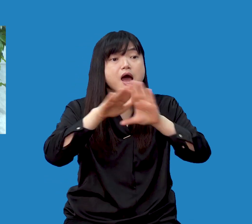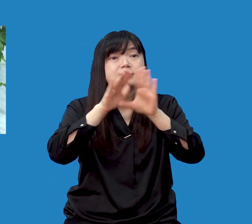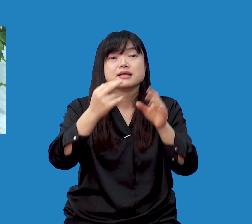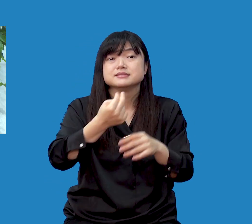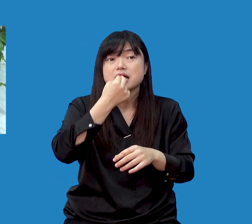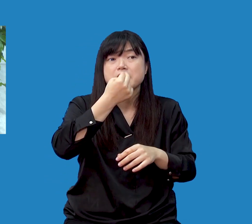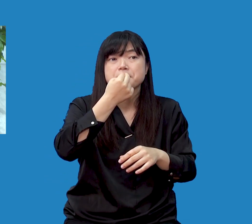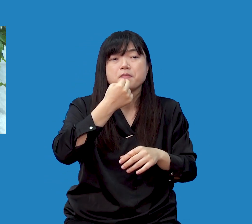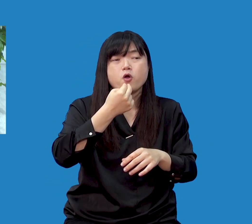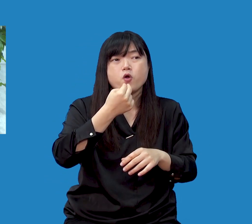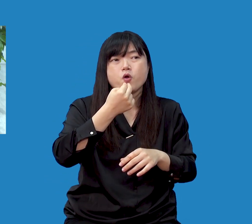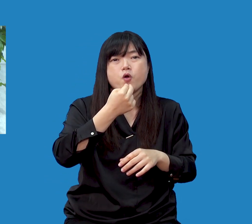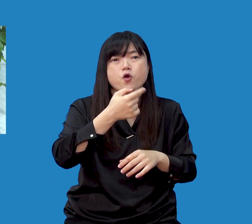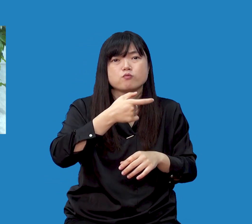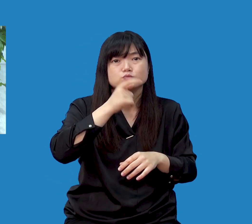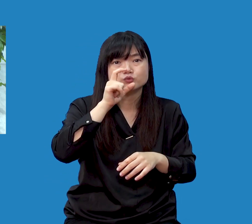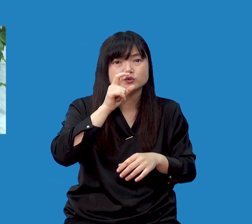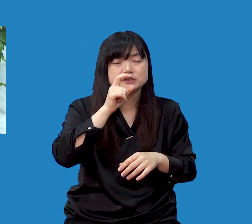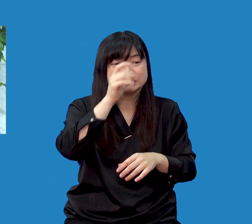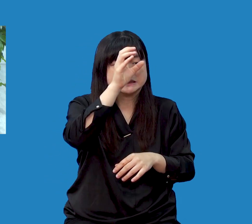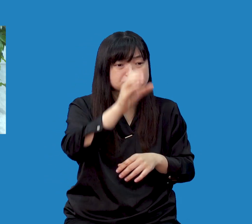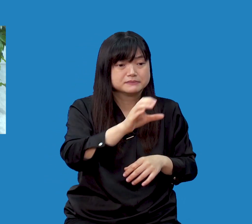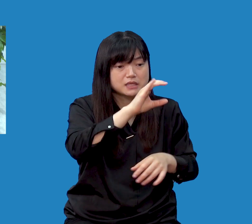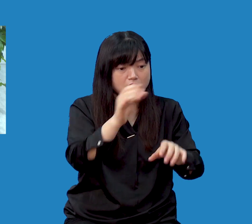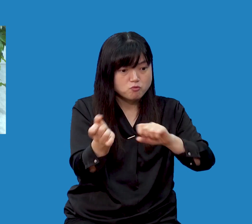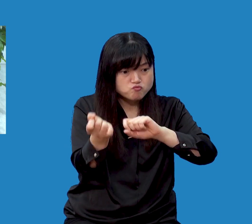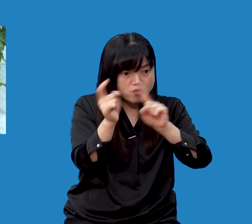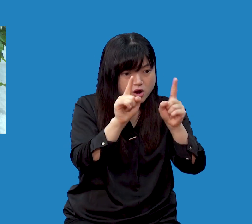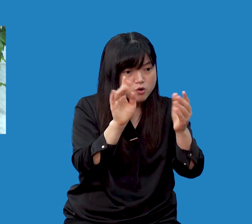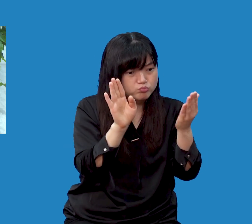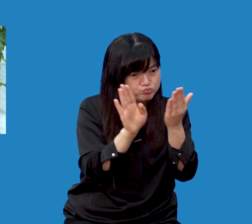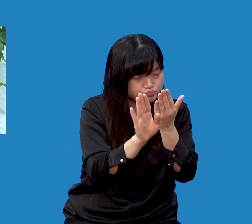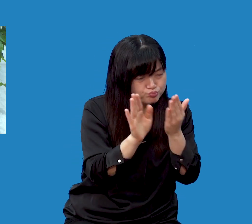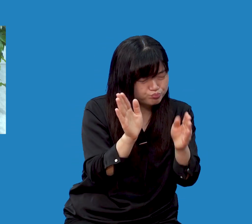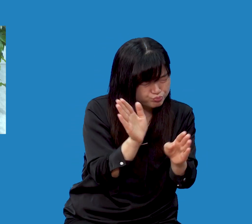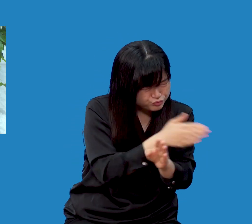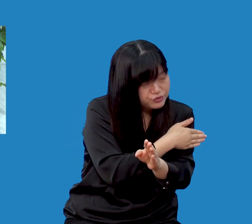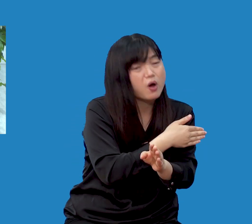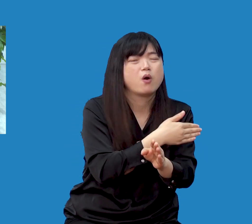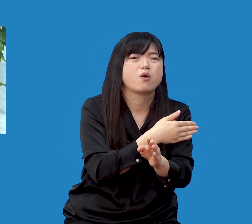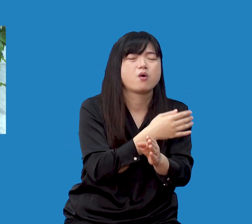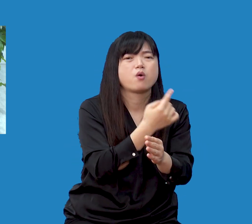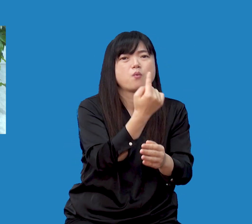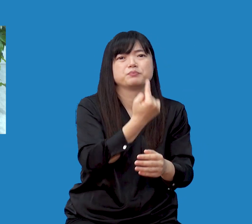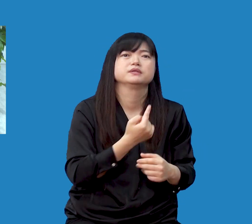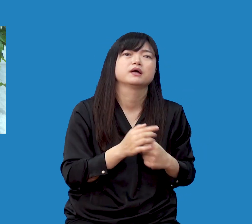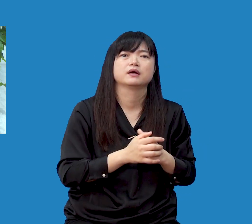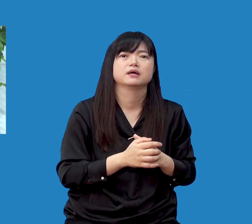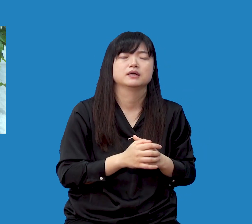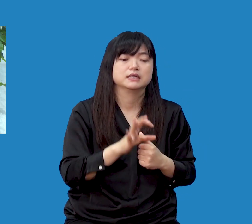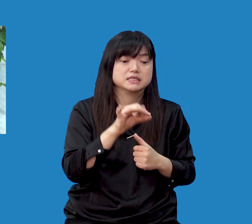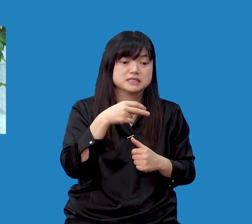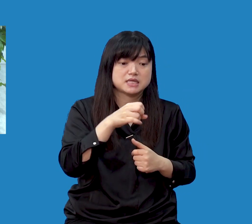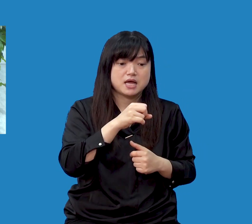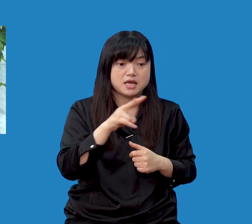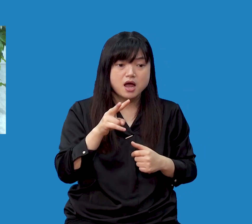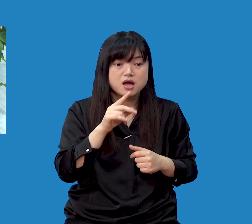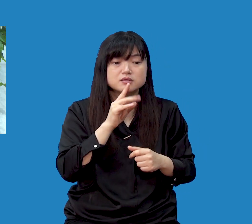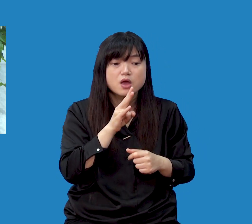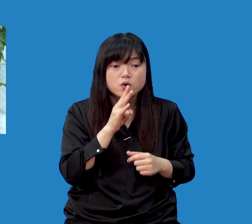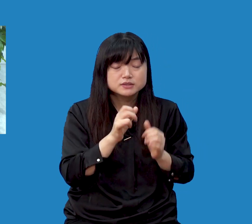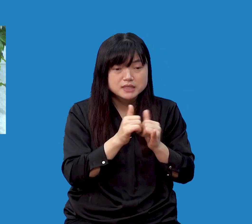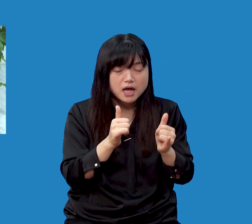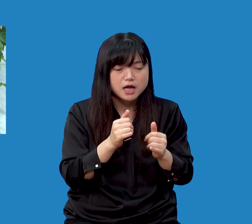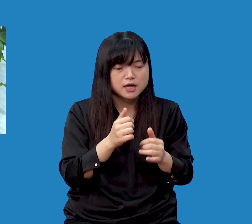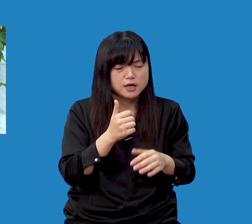생명의 물줄기가 십자가와 부활에서 흘러나오고 있습니다. 오늘 이사야 예언자는